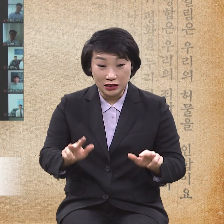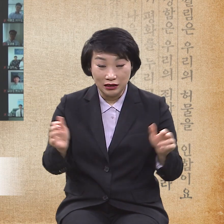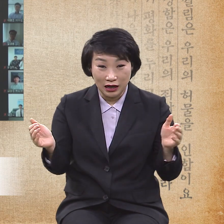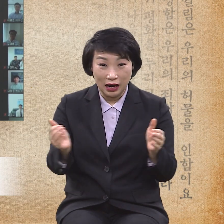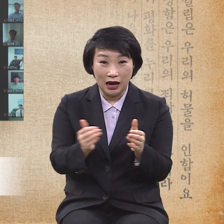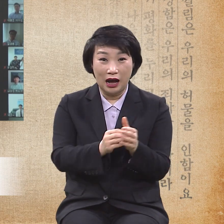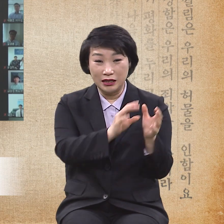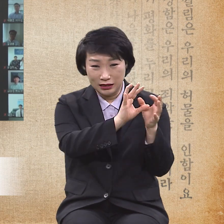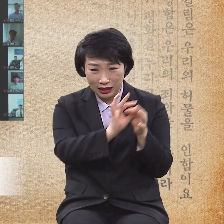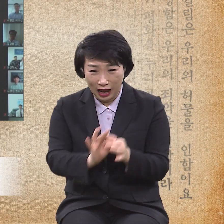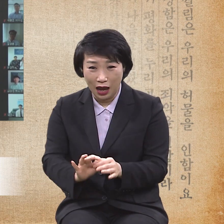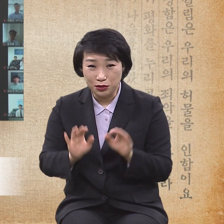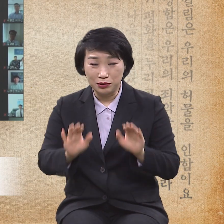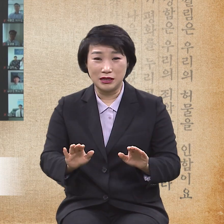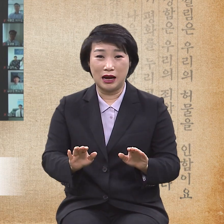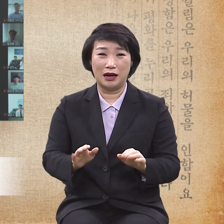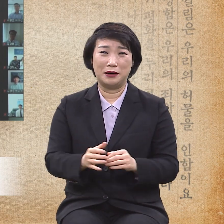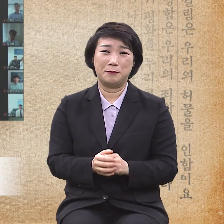지금까지는